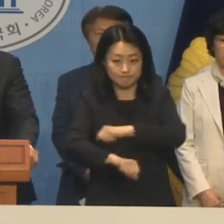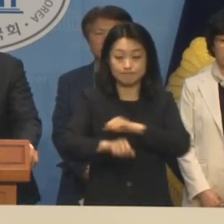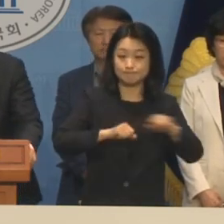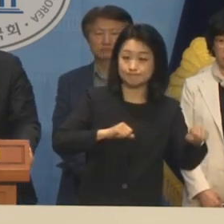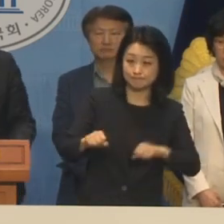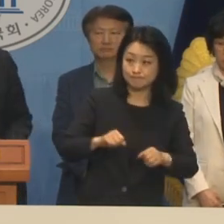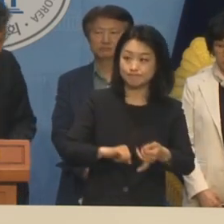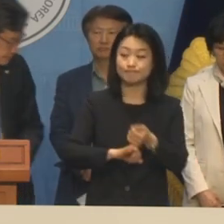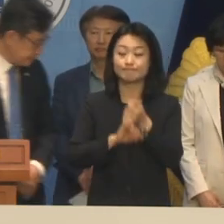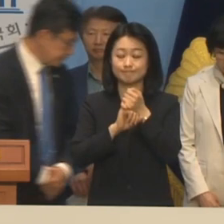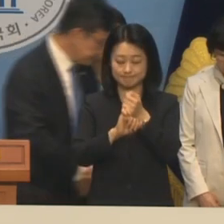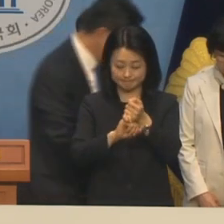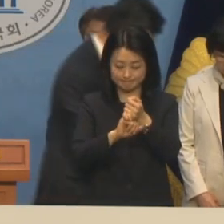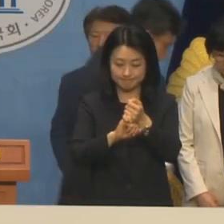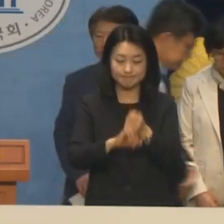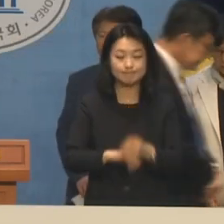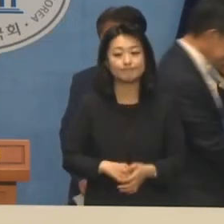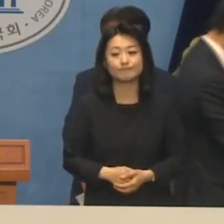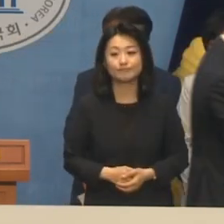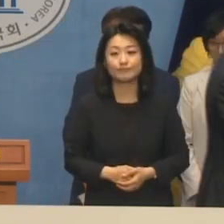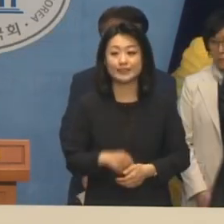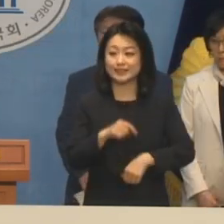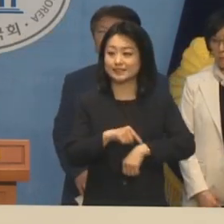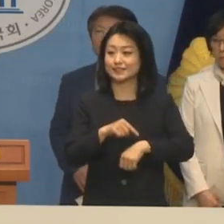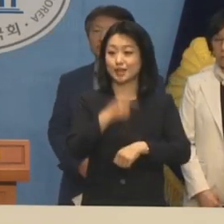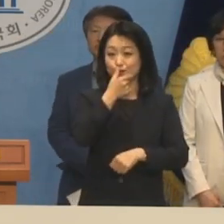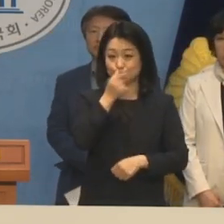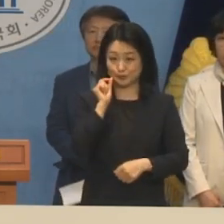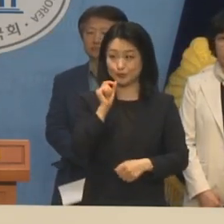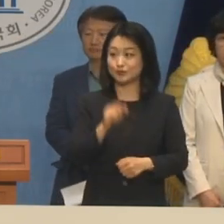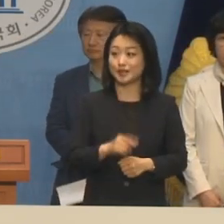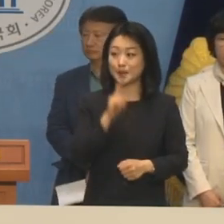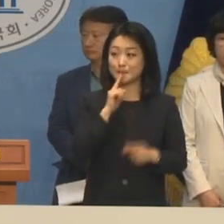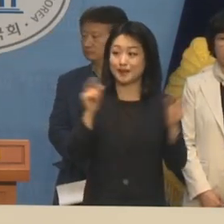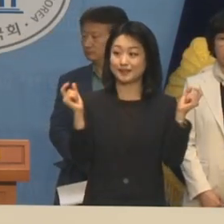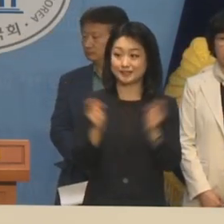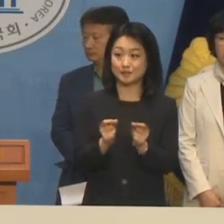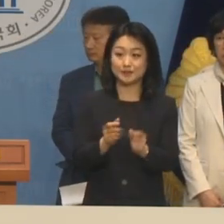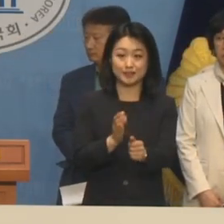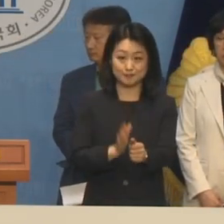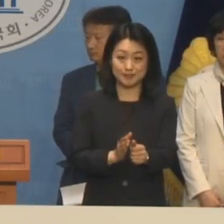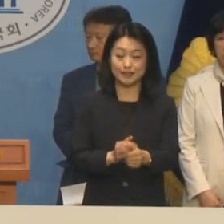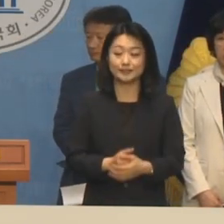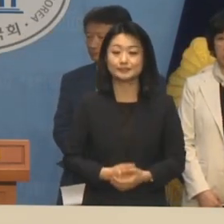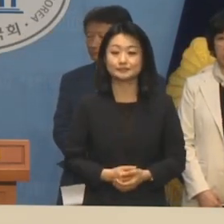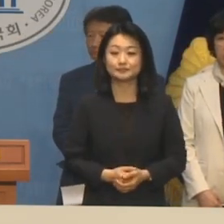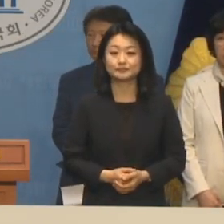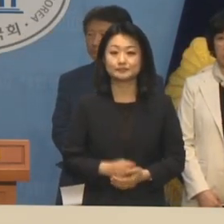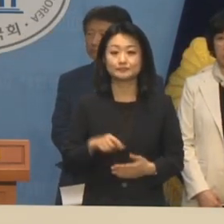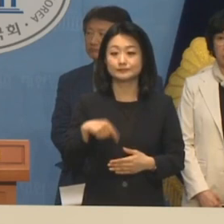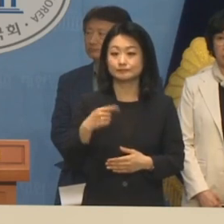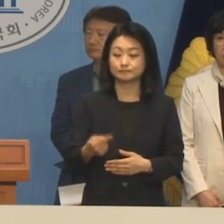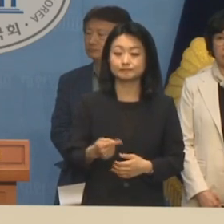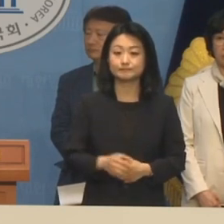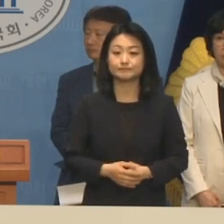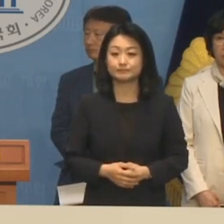하겠습니다. 네. 시간 관계상 발언을 조금 짧게 해주시면 감사하겠습니다. 다음은